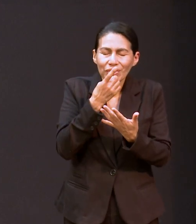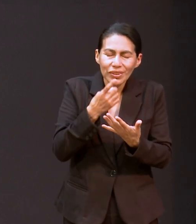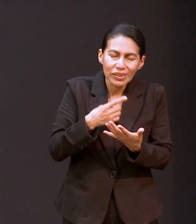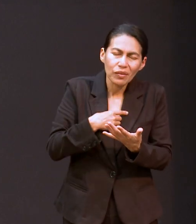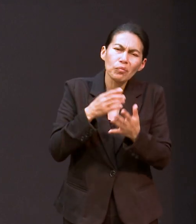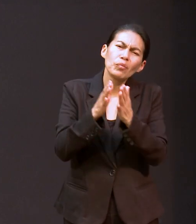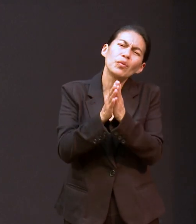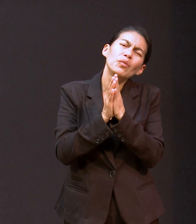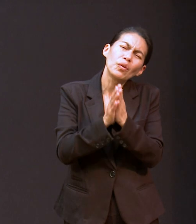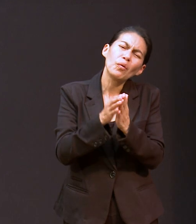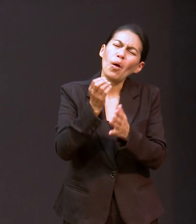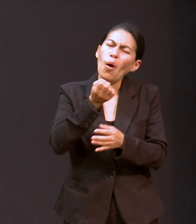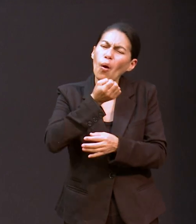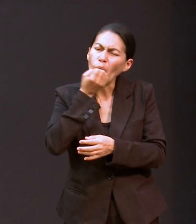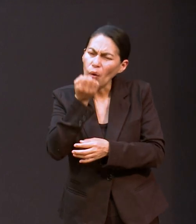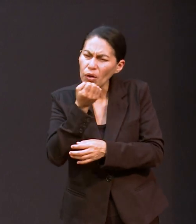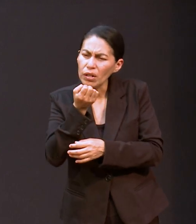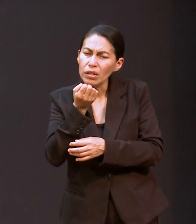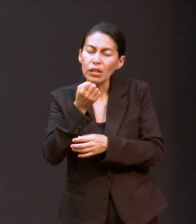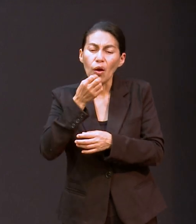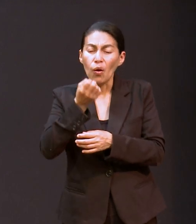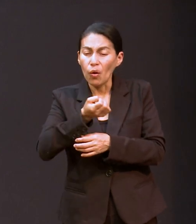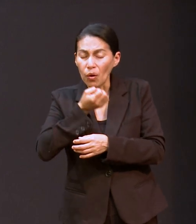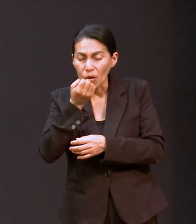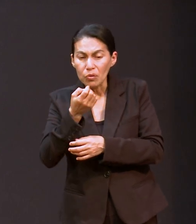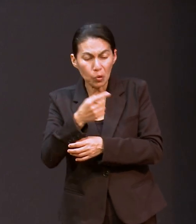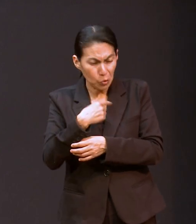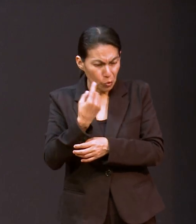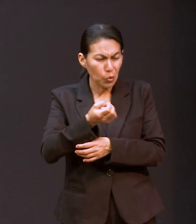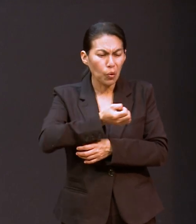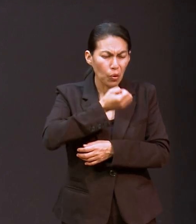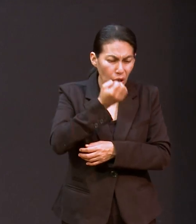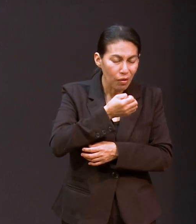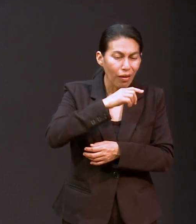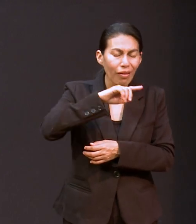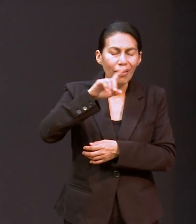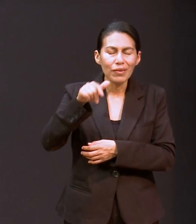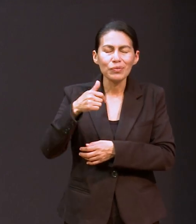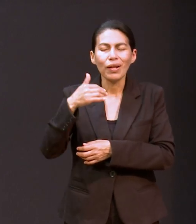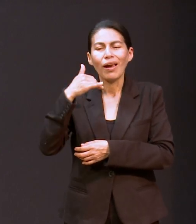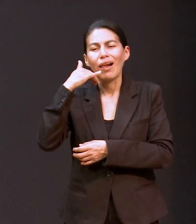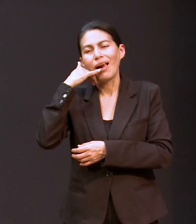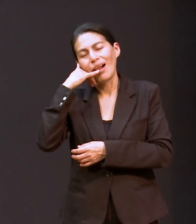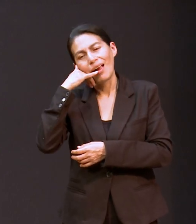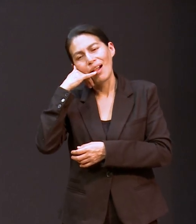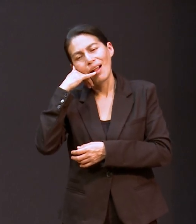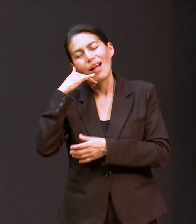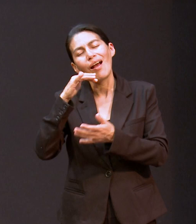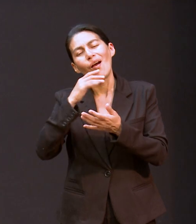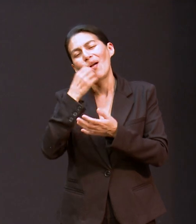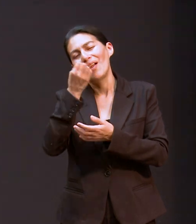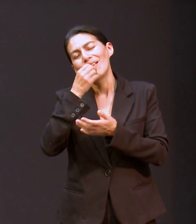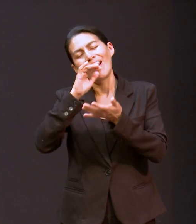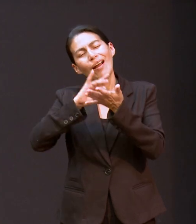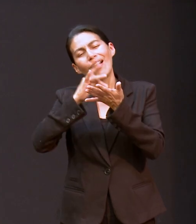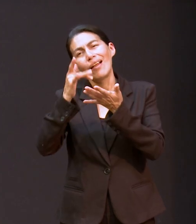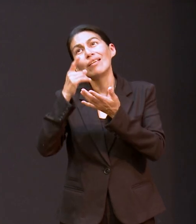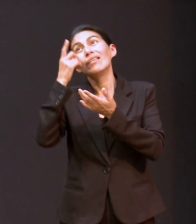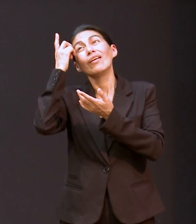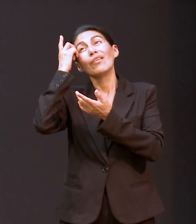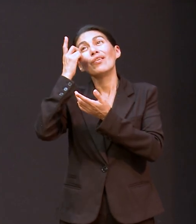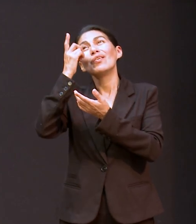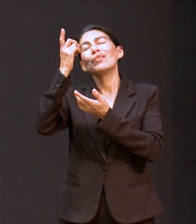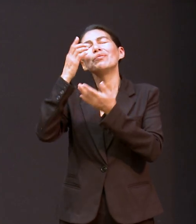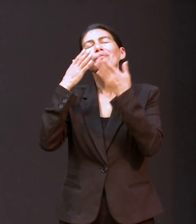nos llaman nos dice por favor oren por nosotros y oramos y ellos nos regresan la llamada y dice Gracias por tu oración